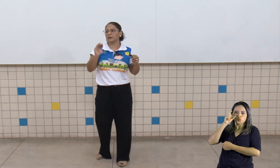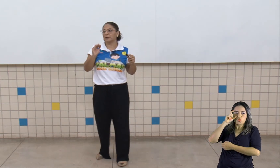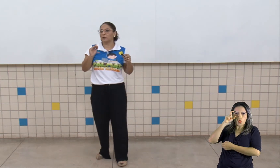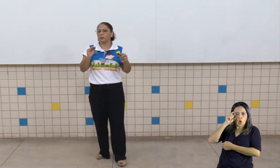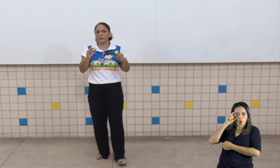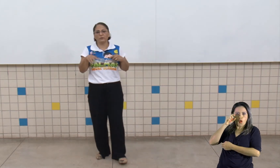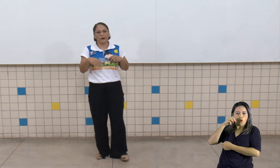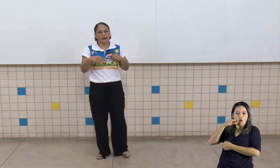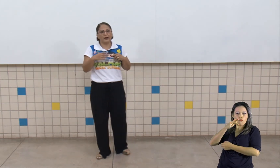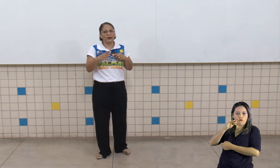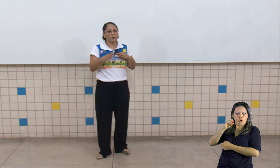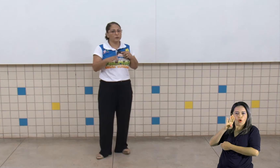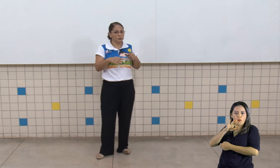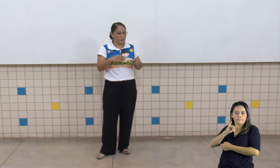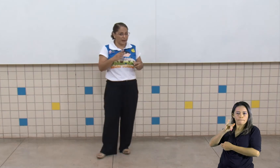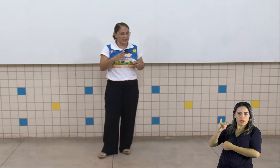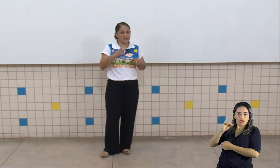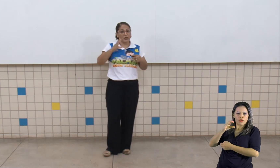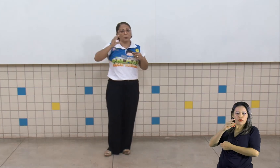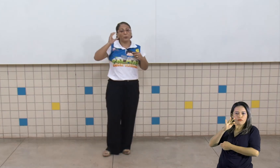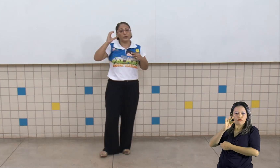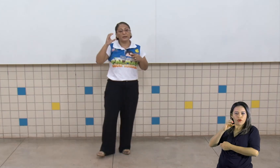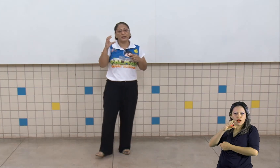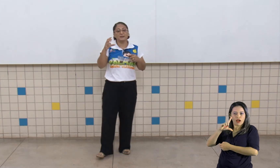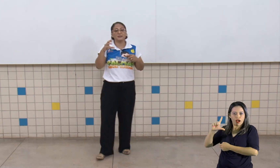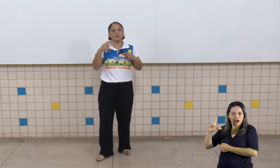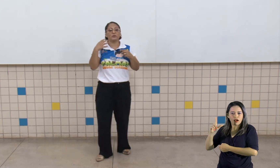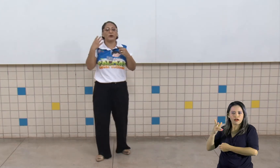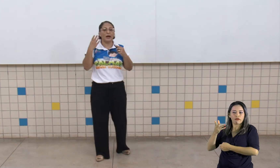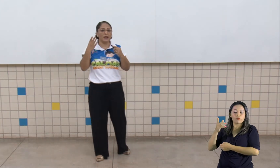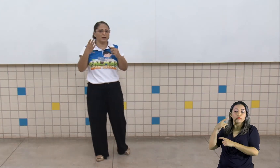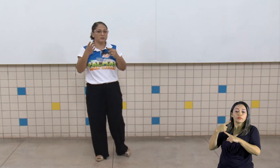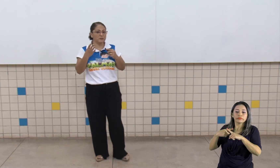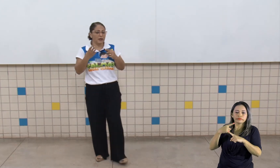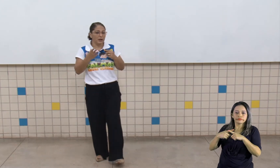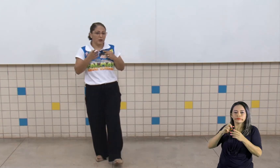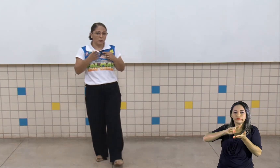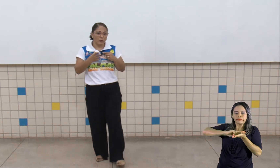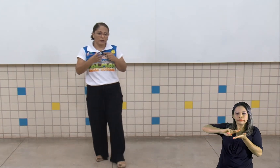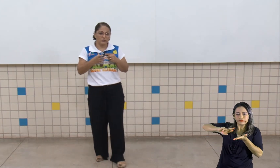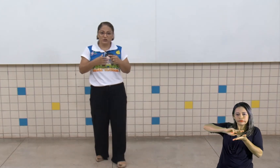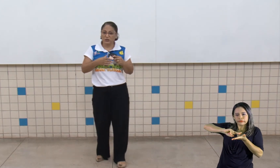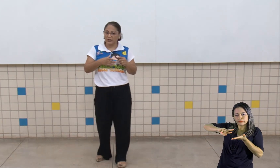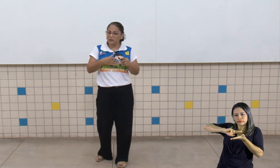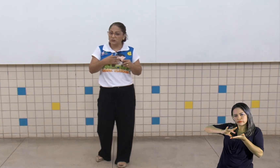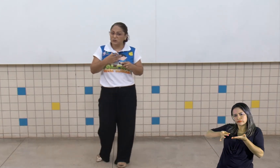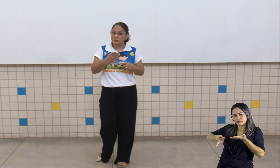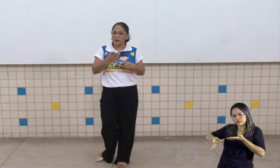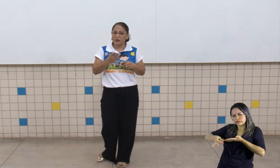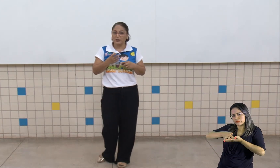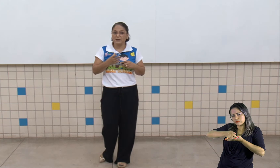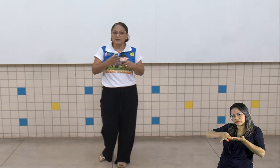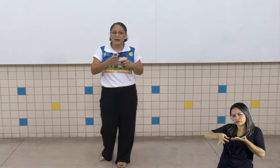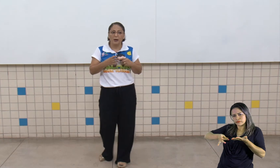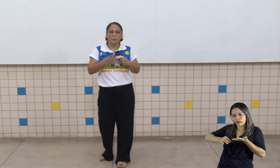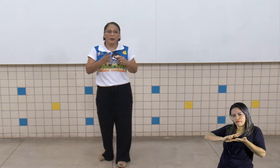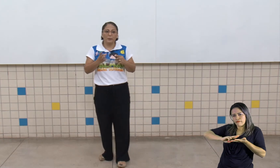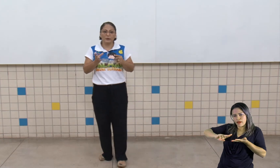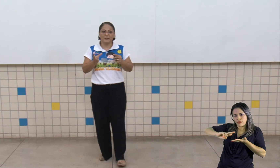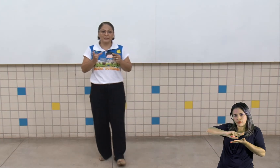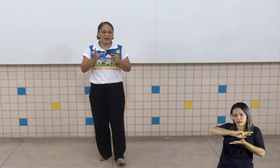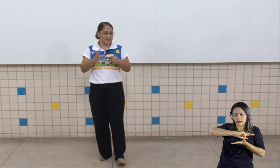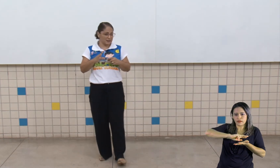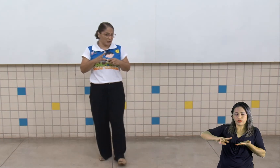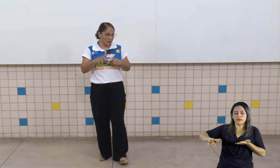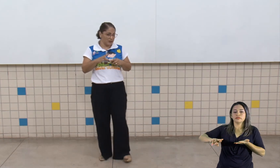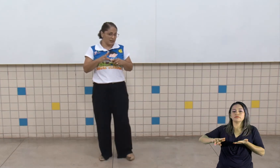ou então bifocal e tudo mais. Porque são vários componentes de lentes diferentes para